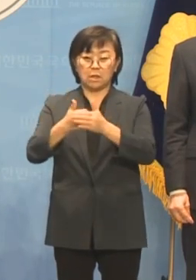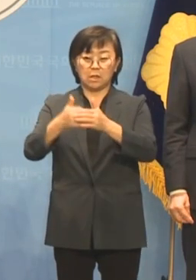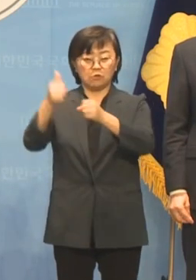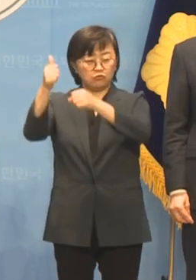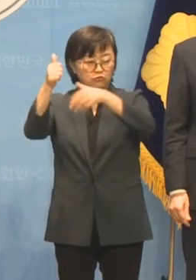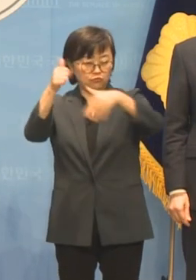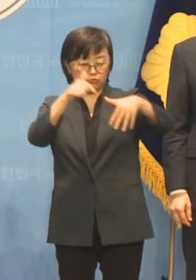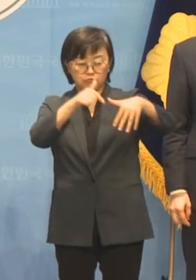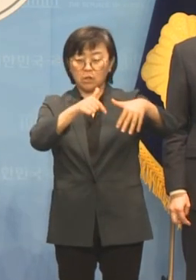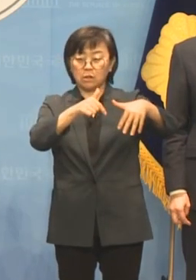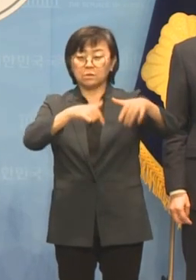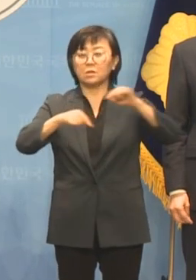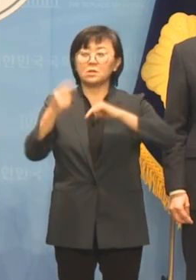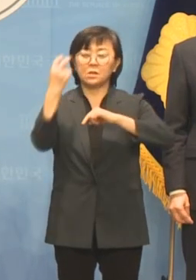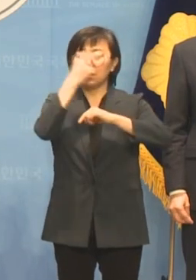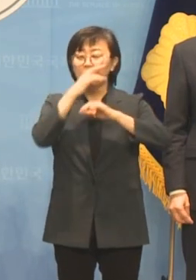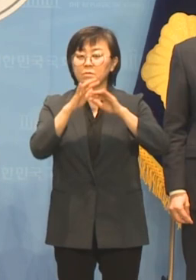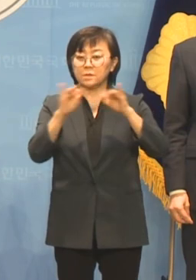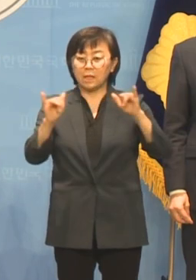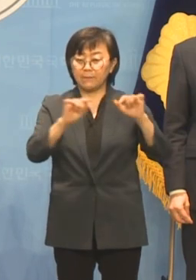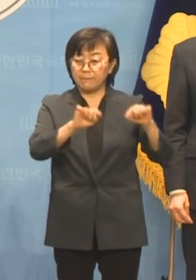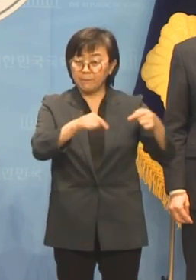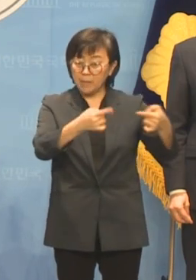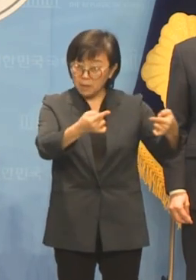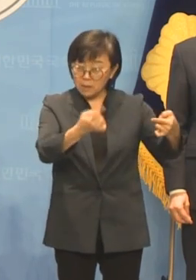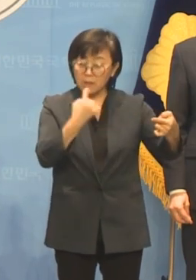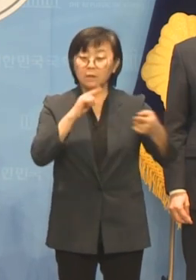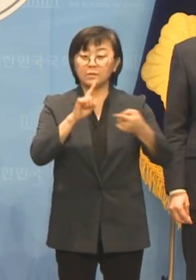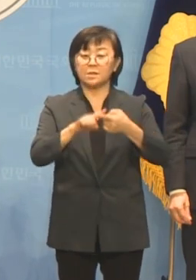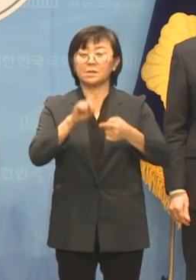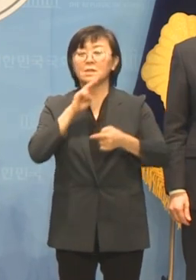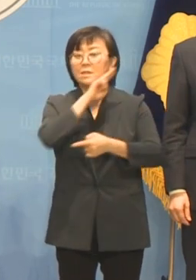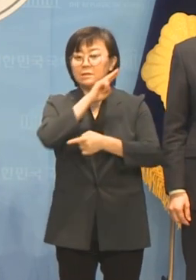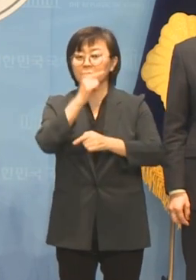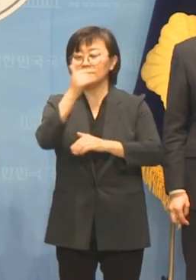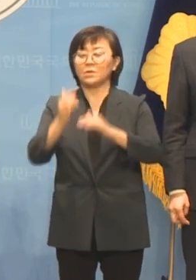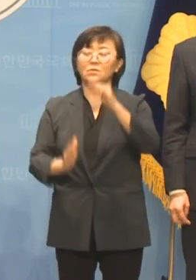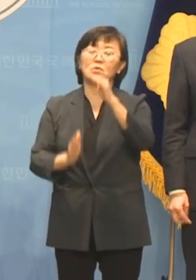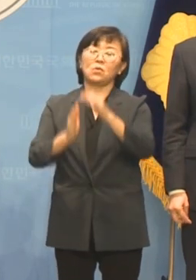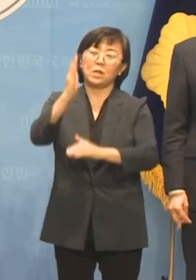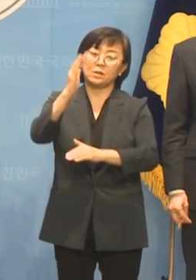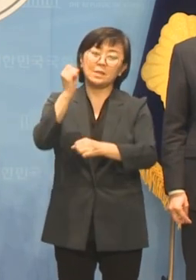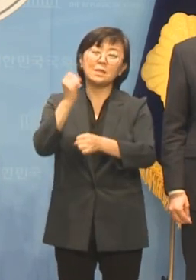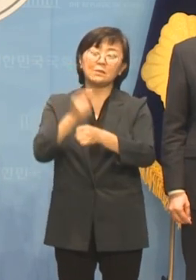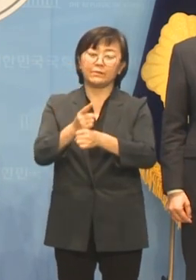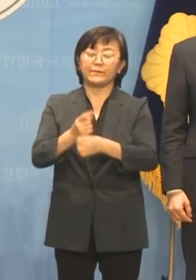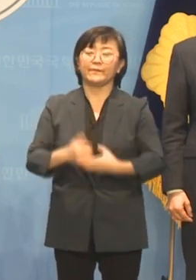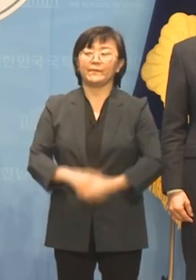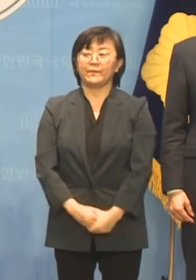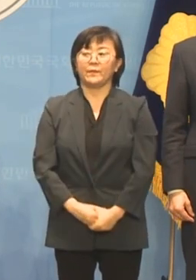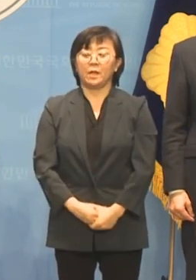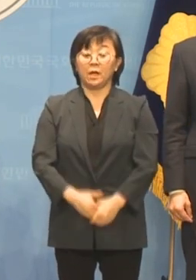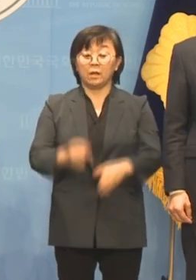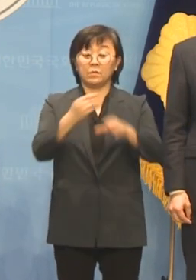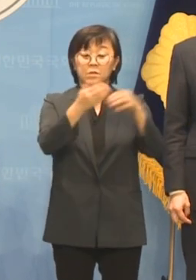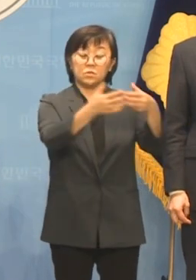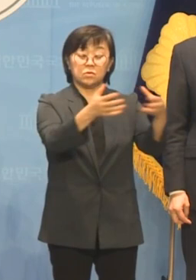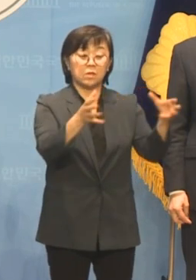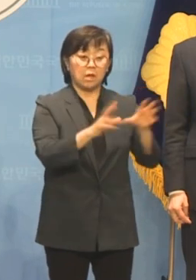수하 정치검사들의 가담은 합리적 의심의 수준을 이미 넘어섰습니다. 우리